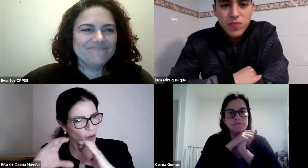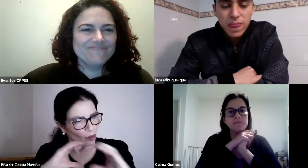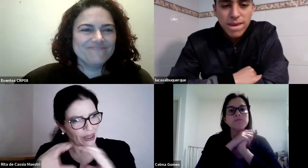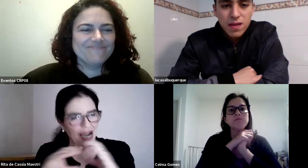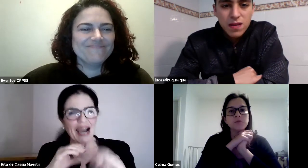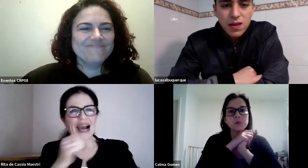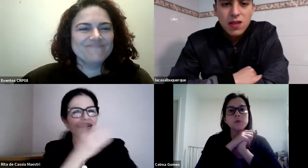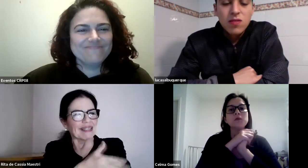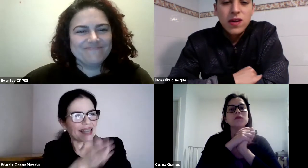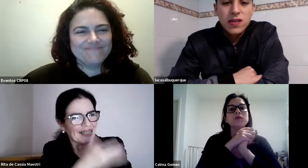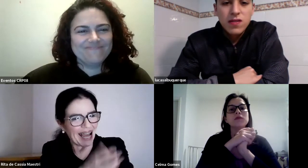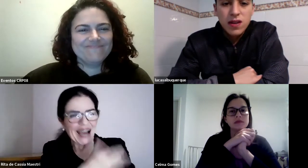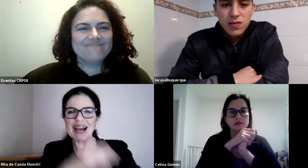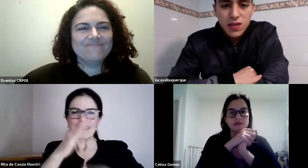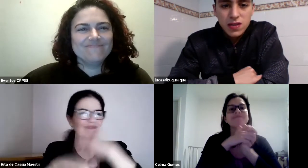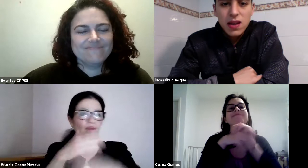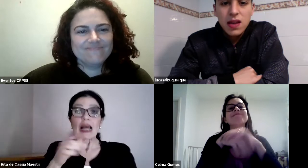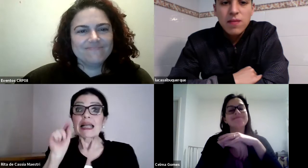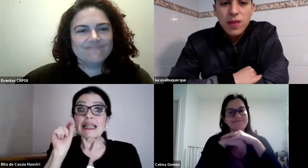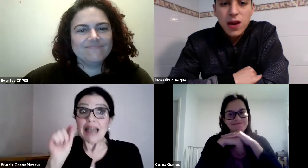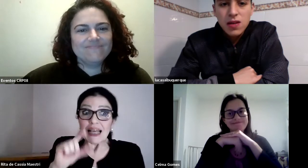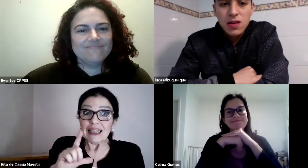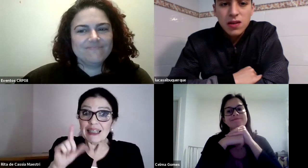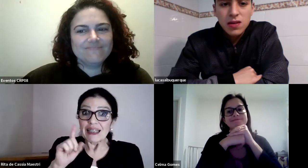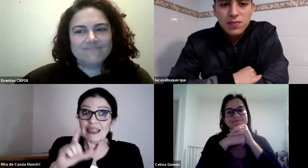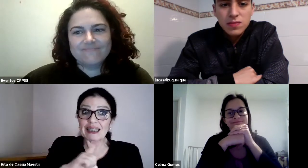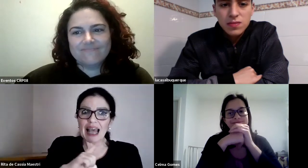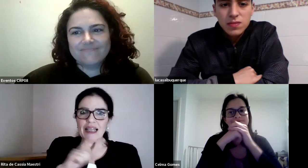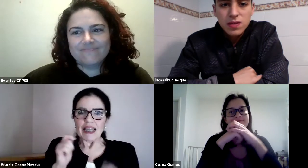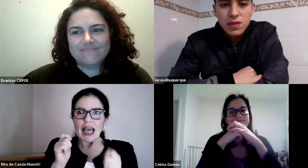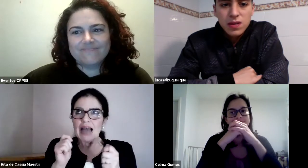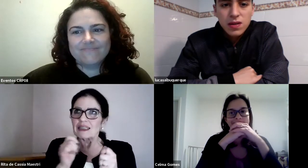A comunicação vai acontecendo, a prática.